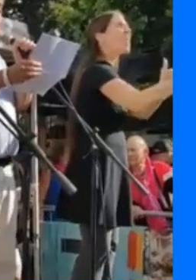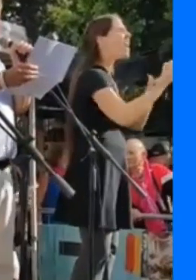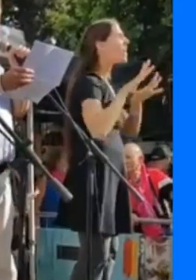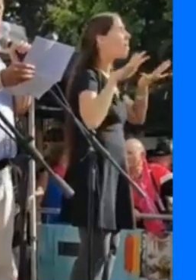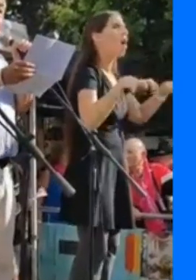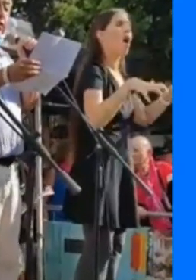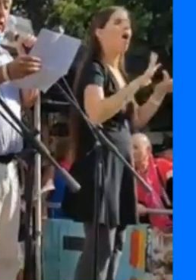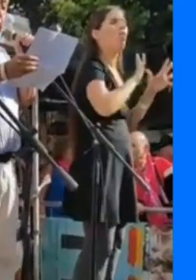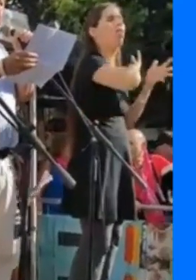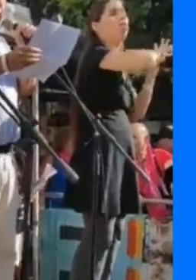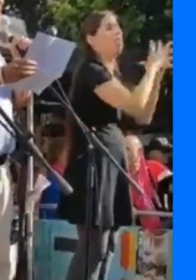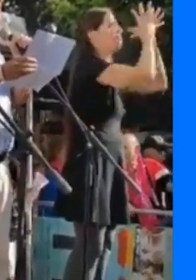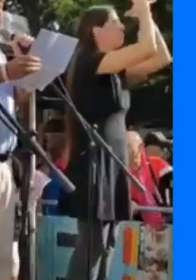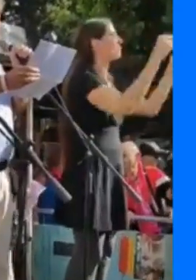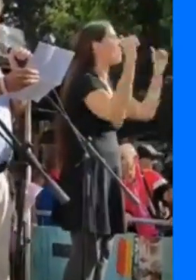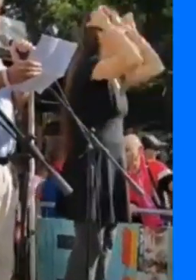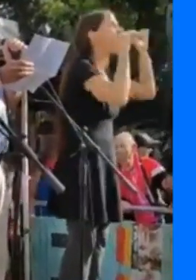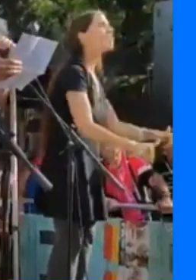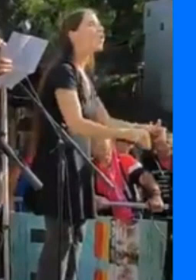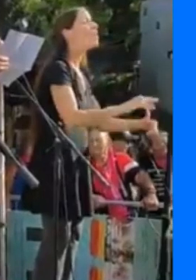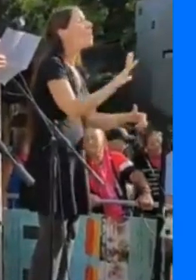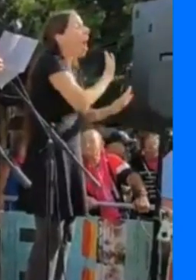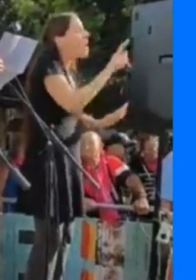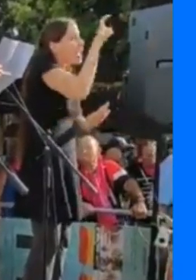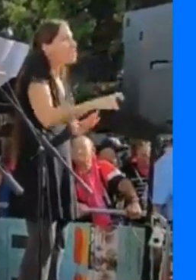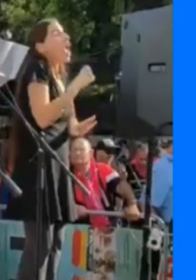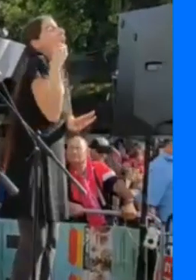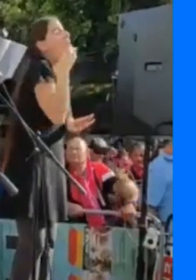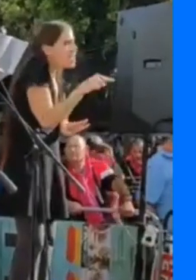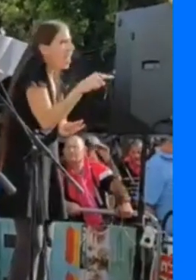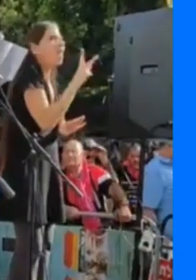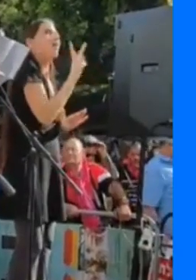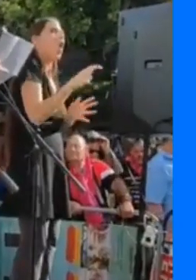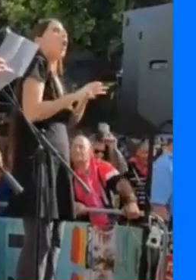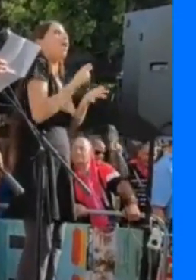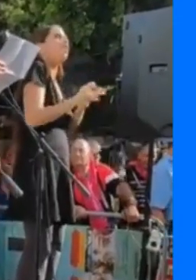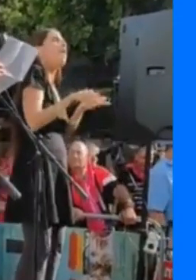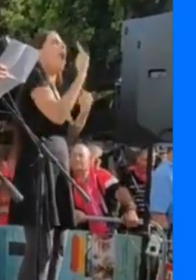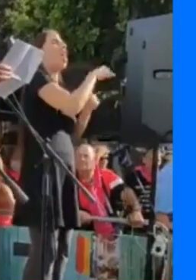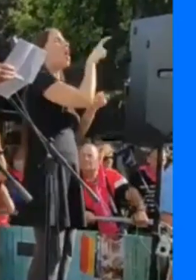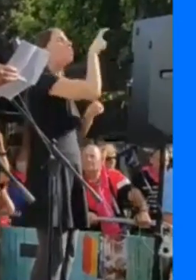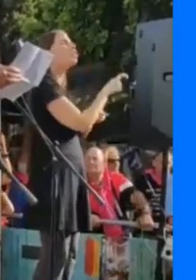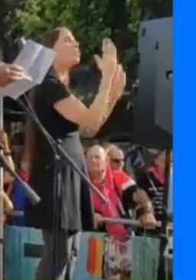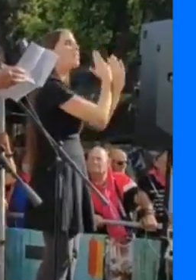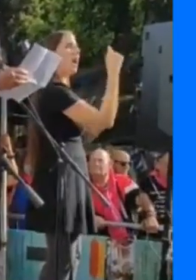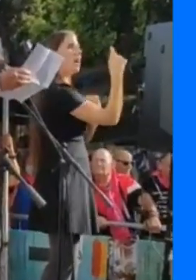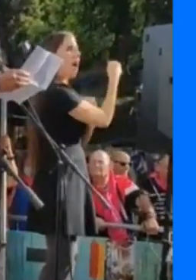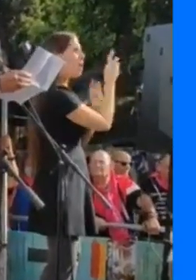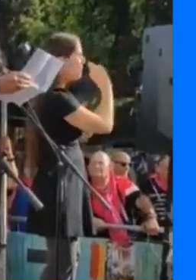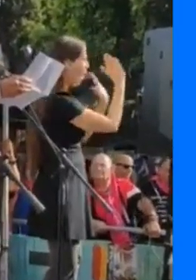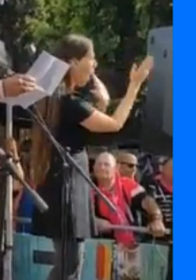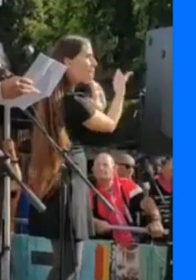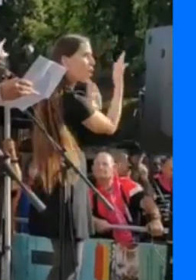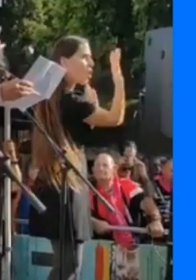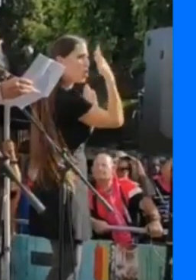ממלכתו לאבדון, רק האיש הזה יכול לכתוב על האיש שמסתתר כאן מאחורי